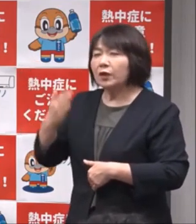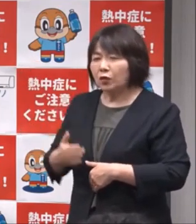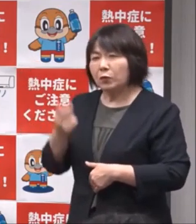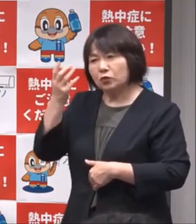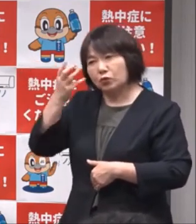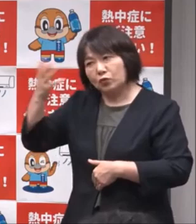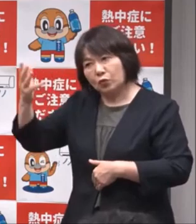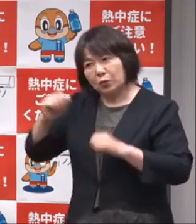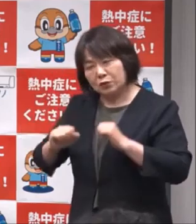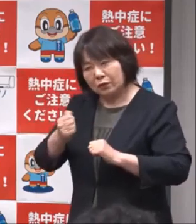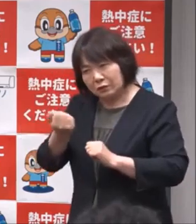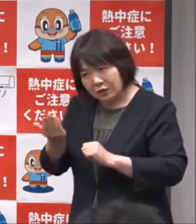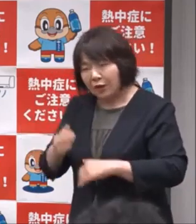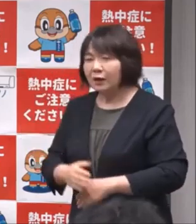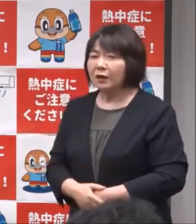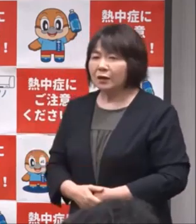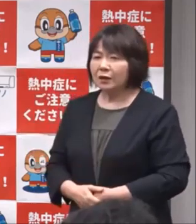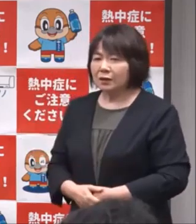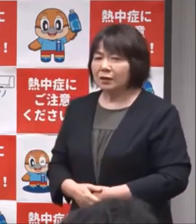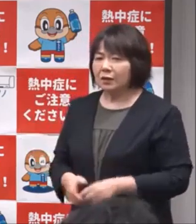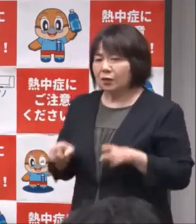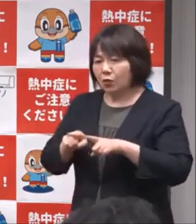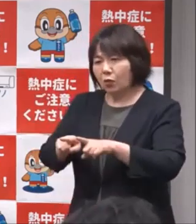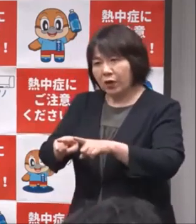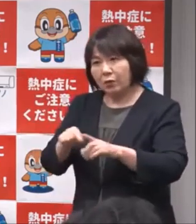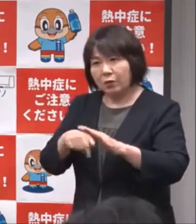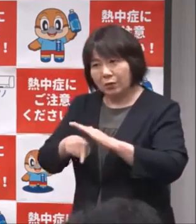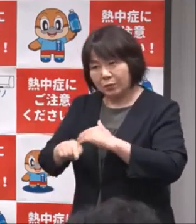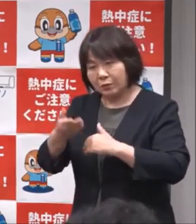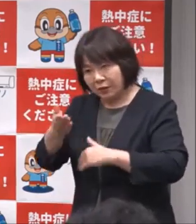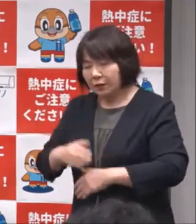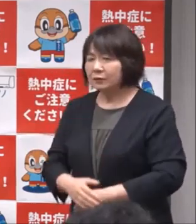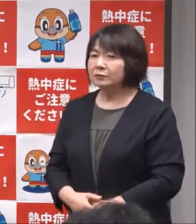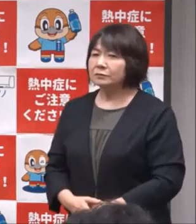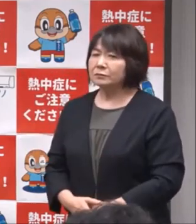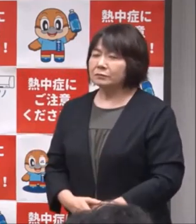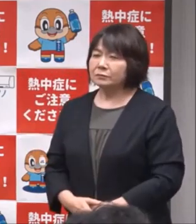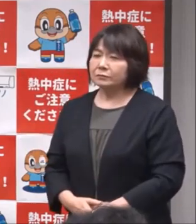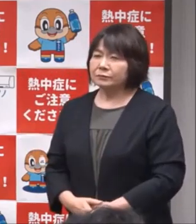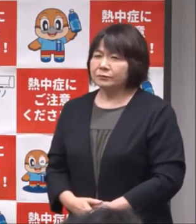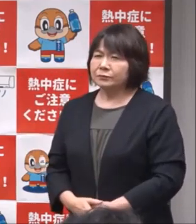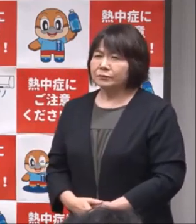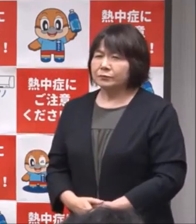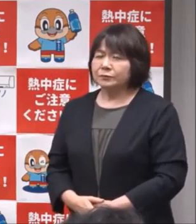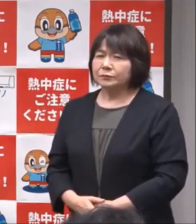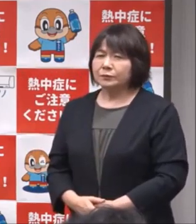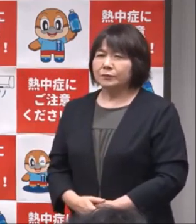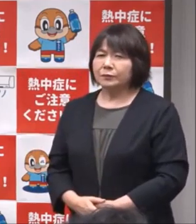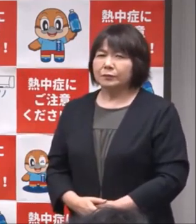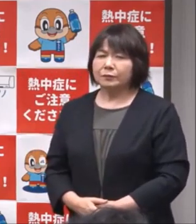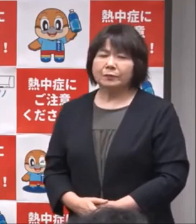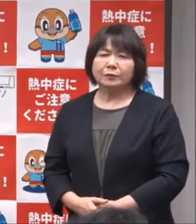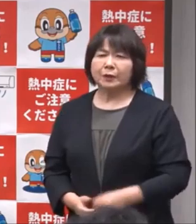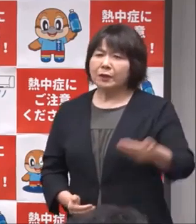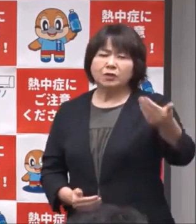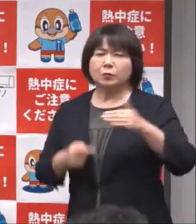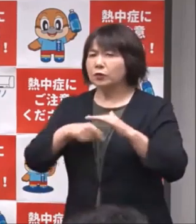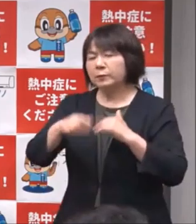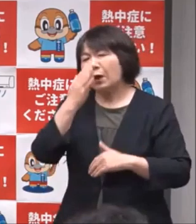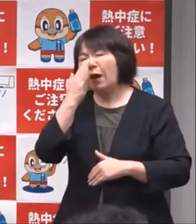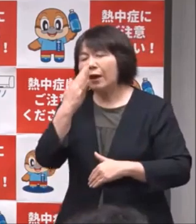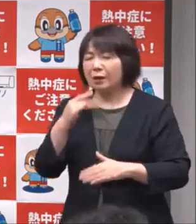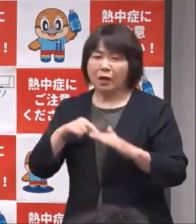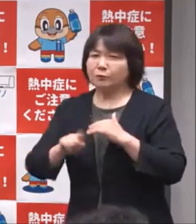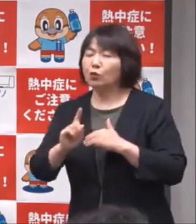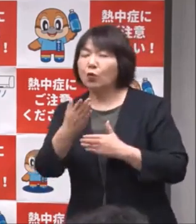想定をされてるんでしょうか。 両方併用するというお考えなんでしょうか。 ごめんなさい、ちょっと質問の意味が分かりにくかったですけど、